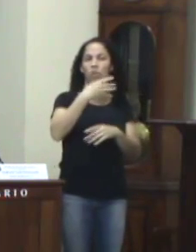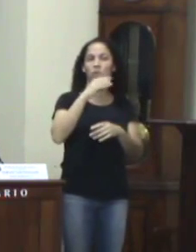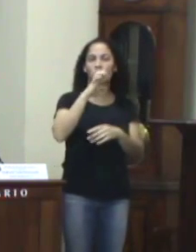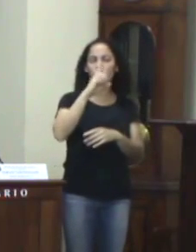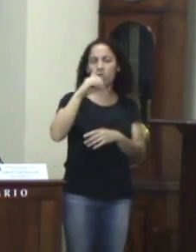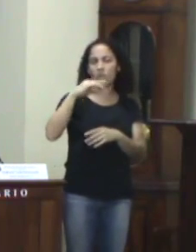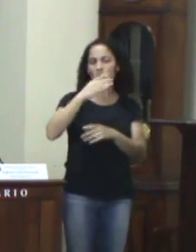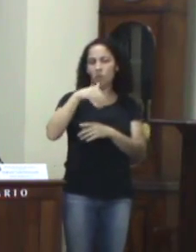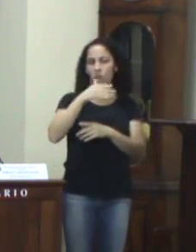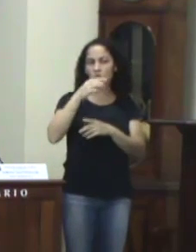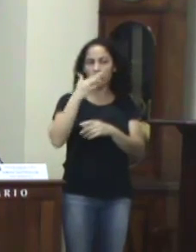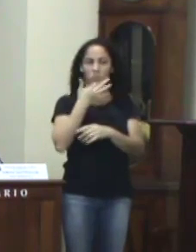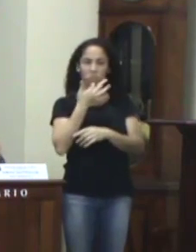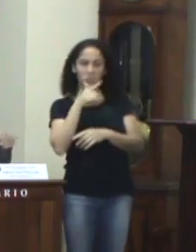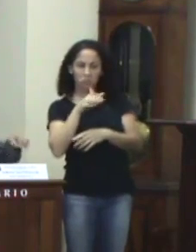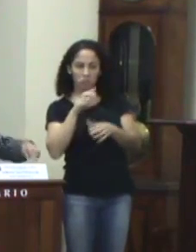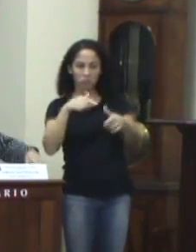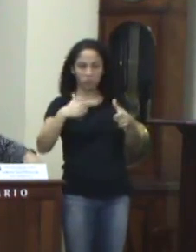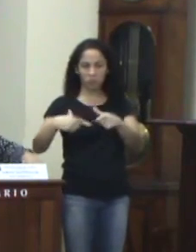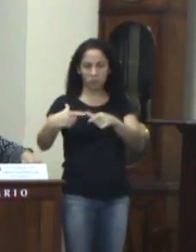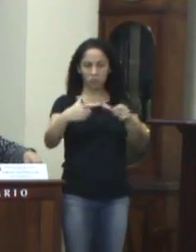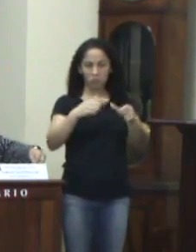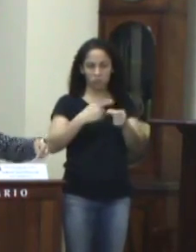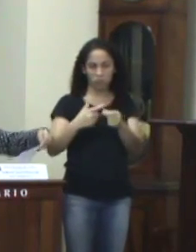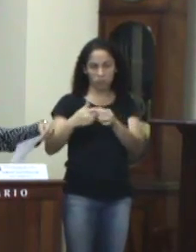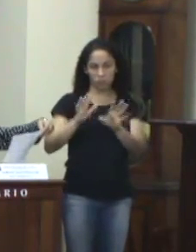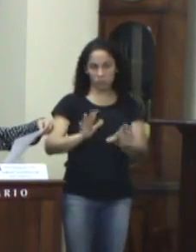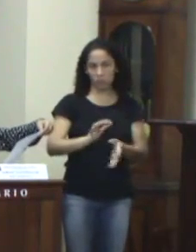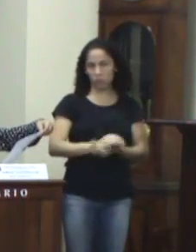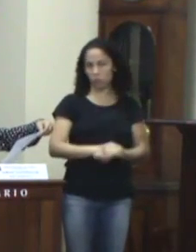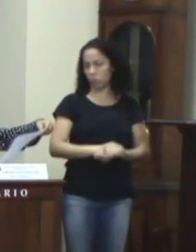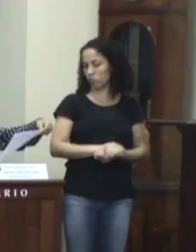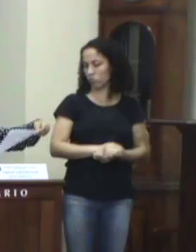projeto. Você conhece a sua cidade?